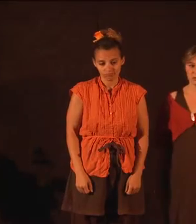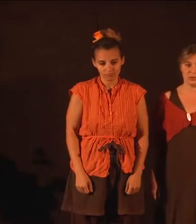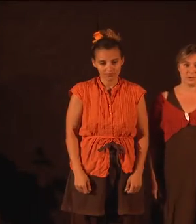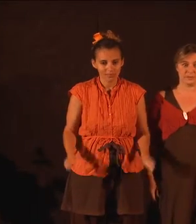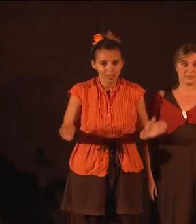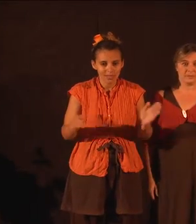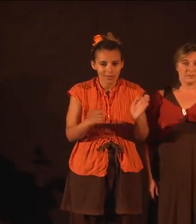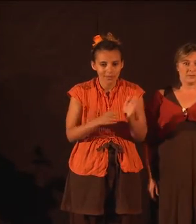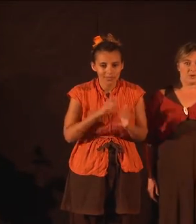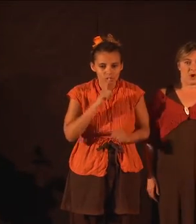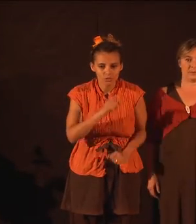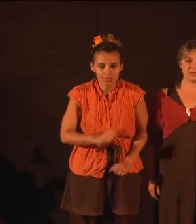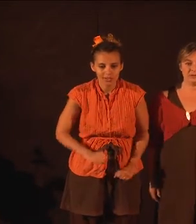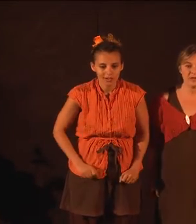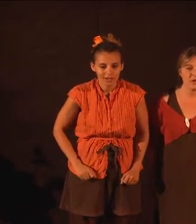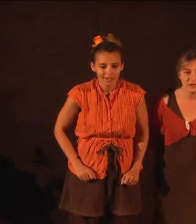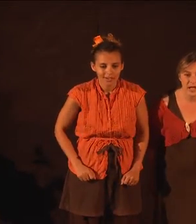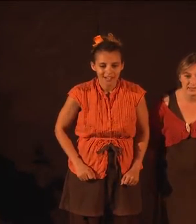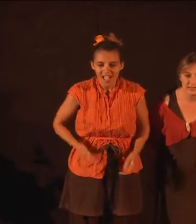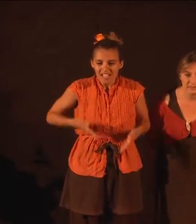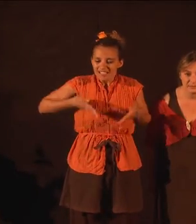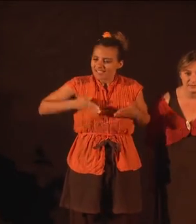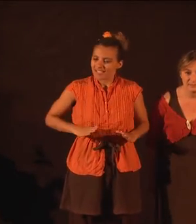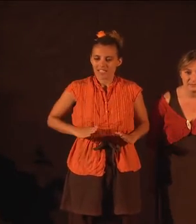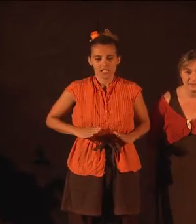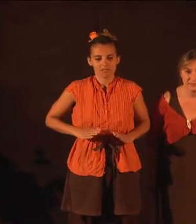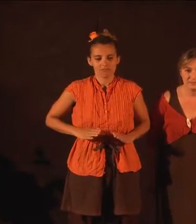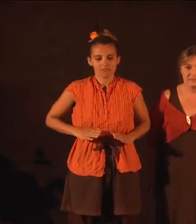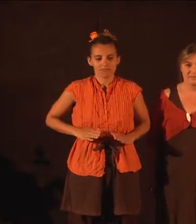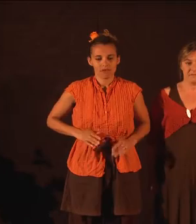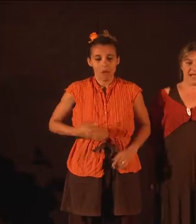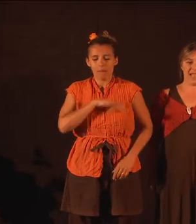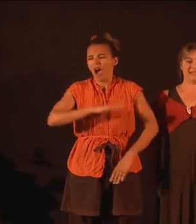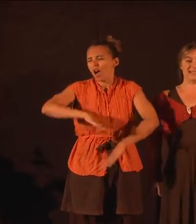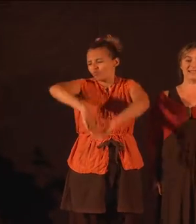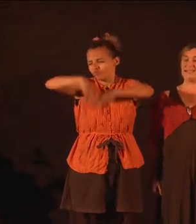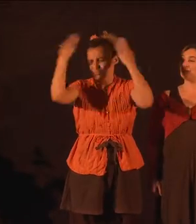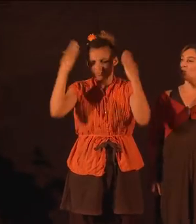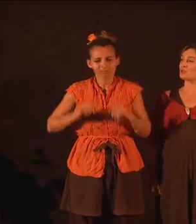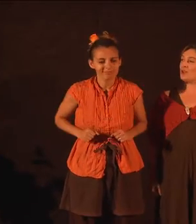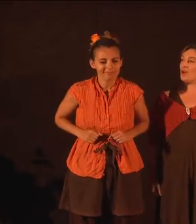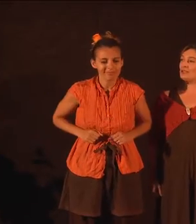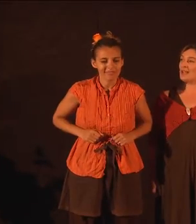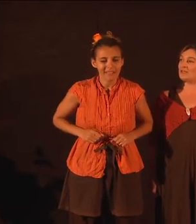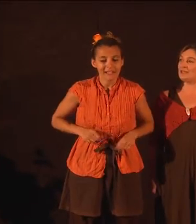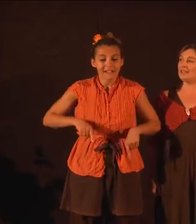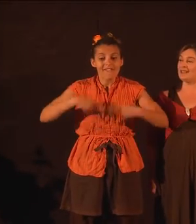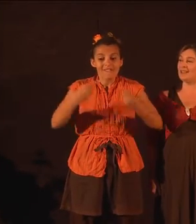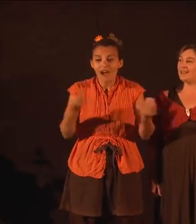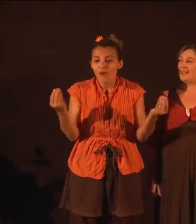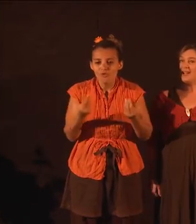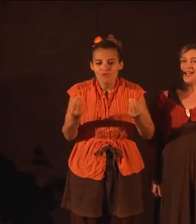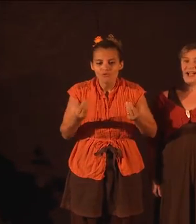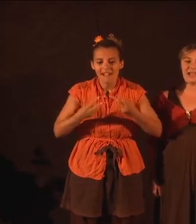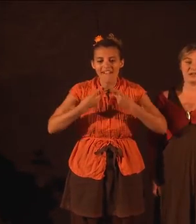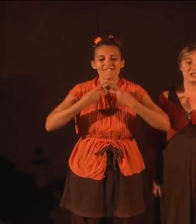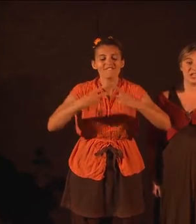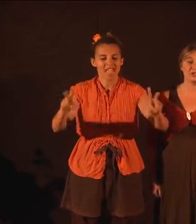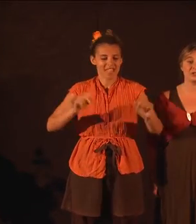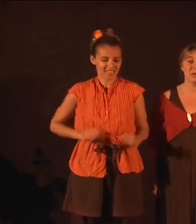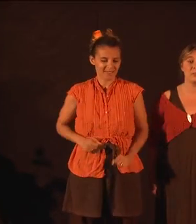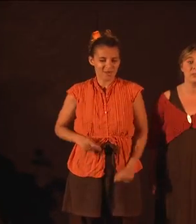un jour, la petite fille elle en a assez. Elle décide de se rendre à la ville à